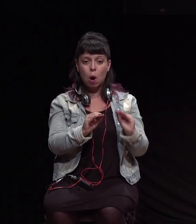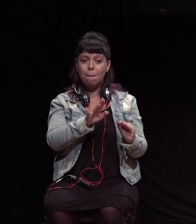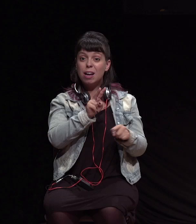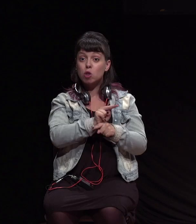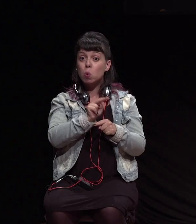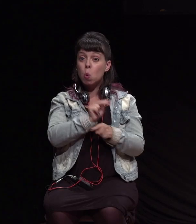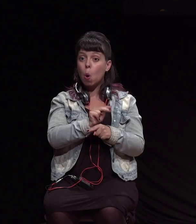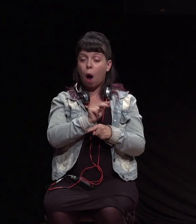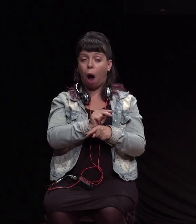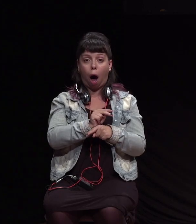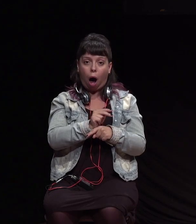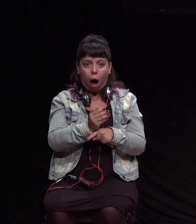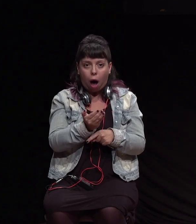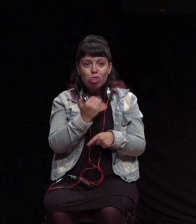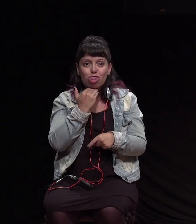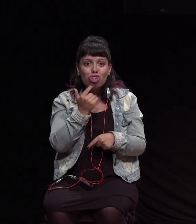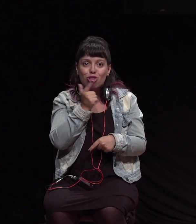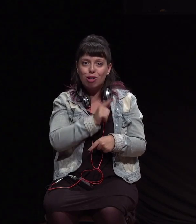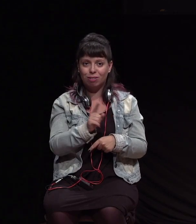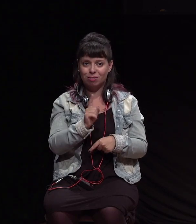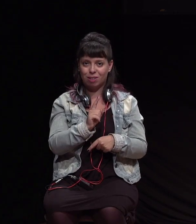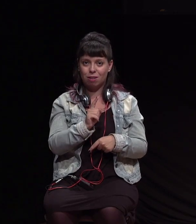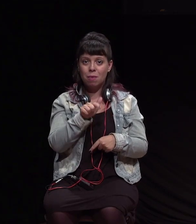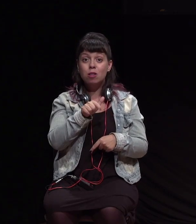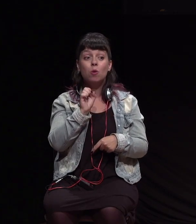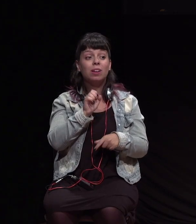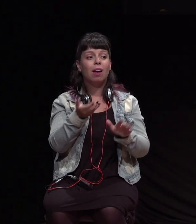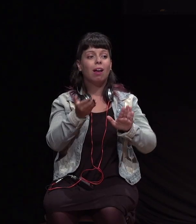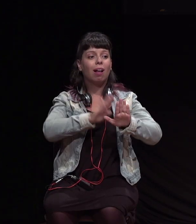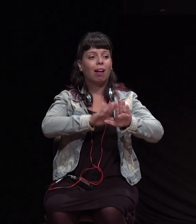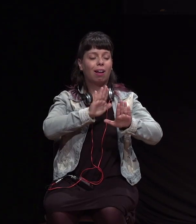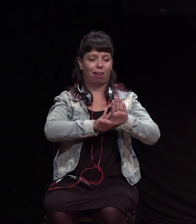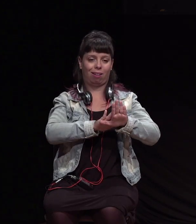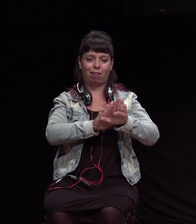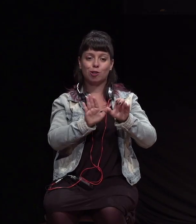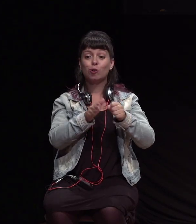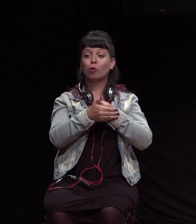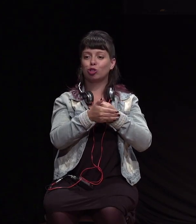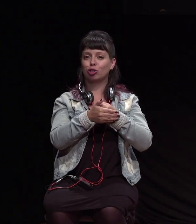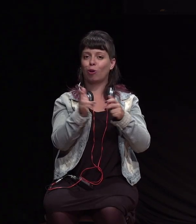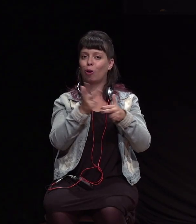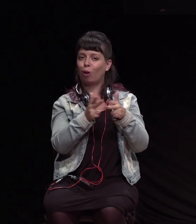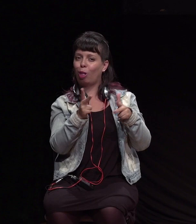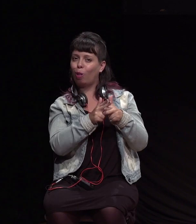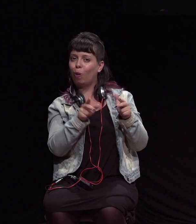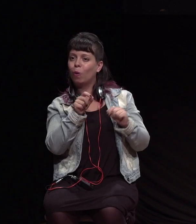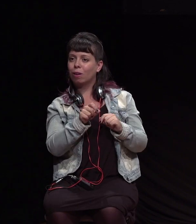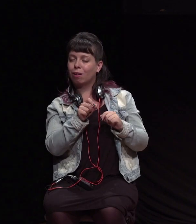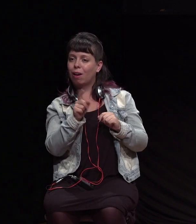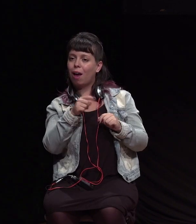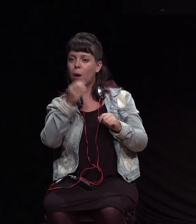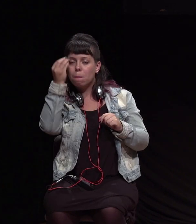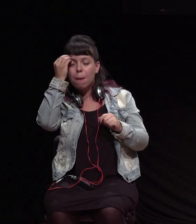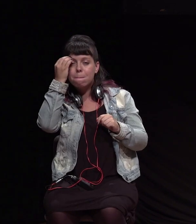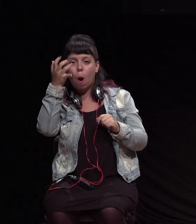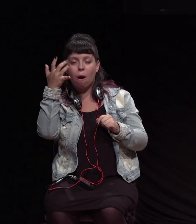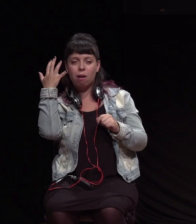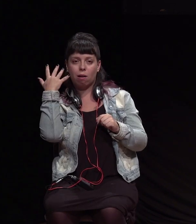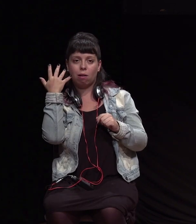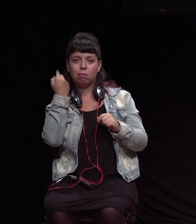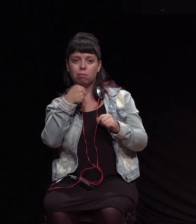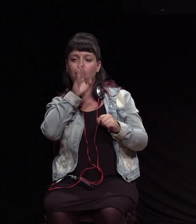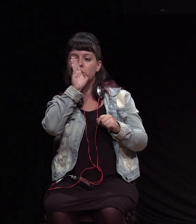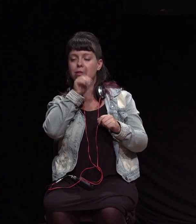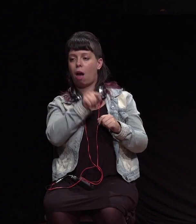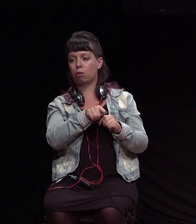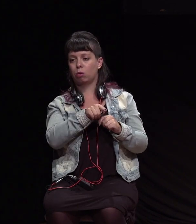vão aí embutidos e silenciados, né, as memórias, as possibilidades de reconhecimento, de memória, de uma